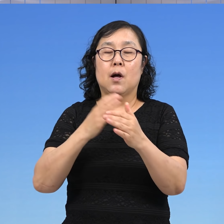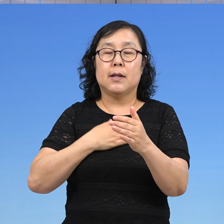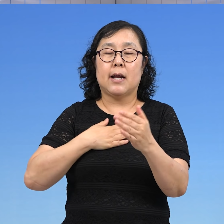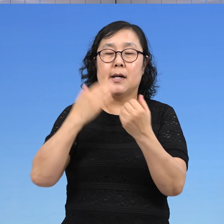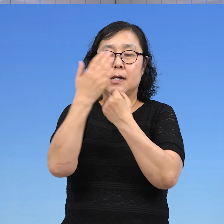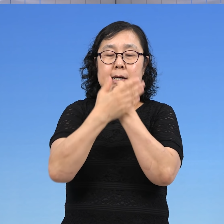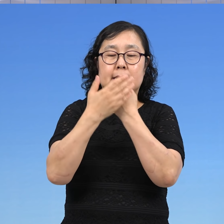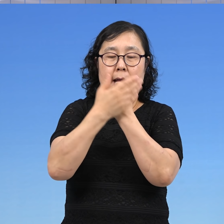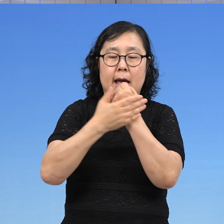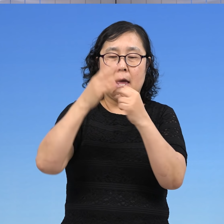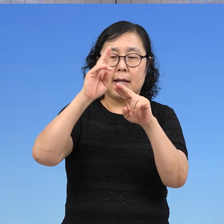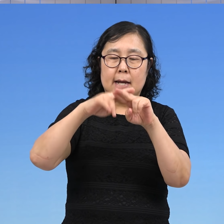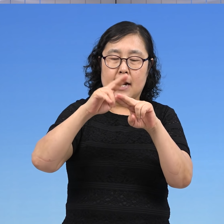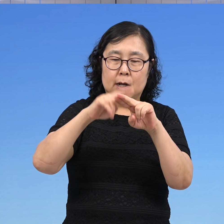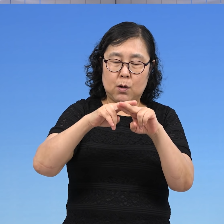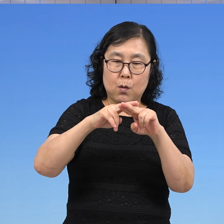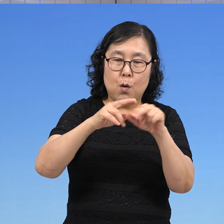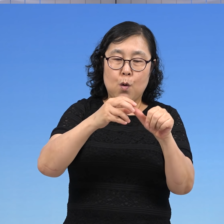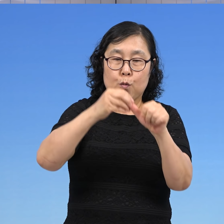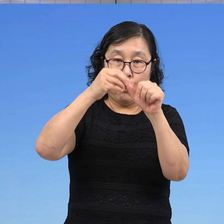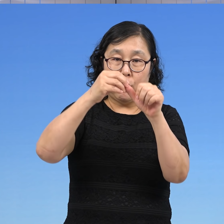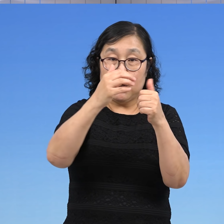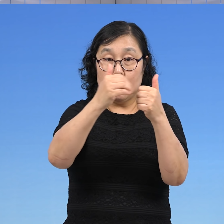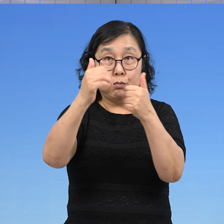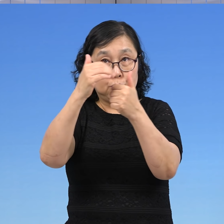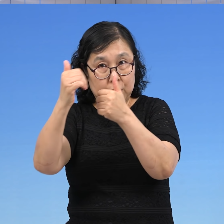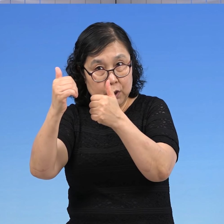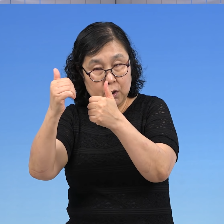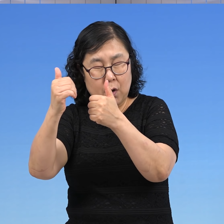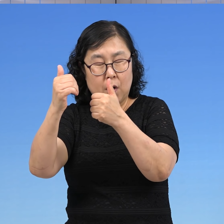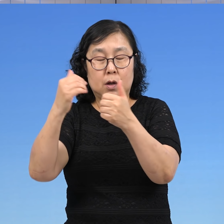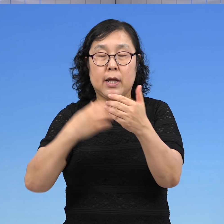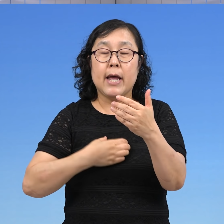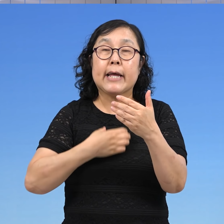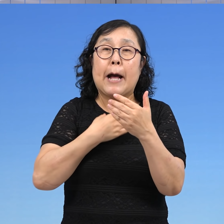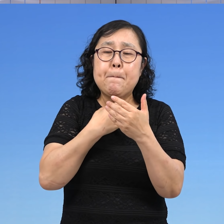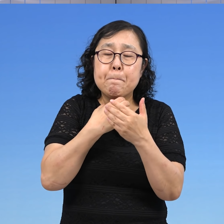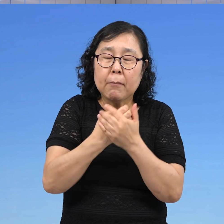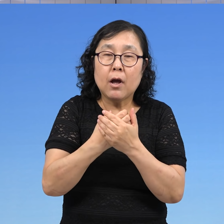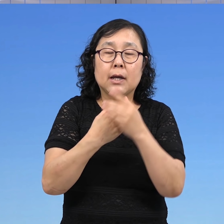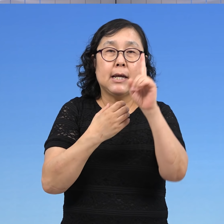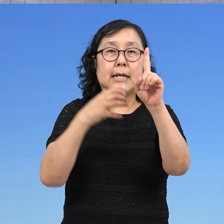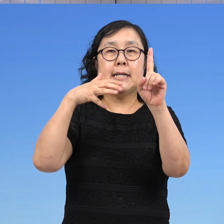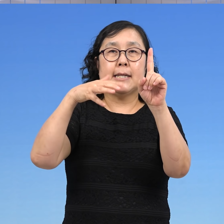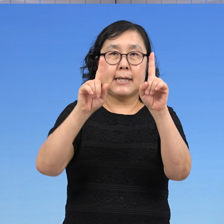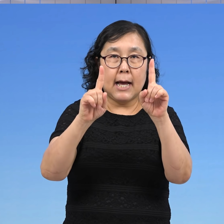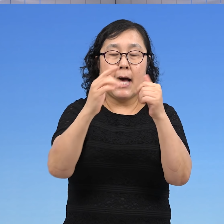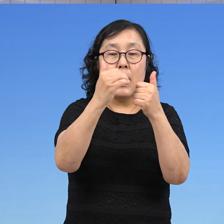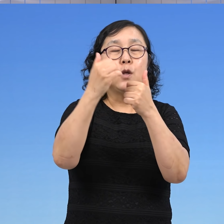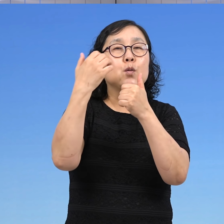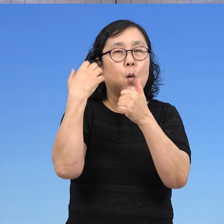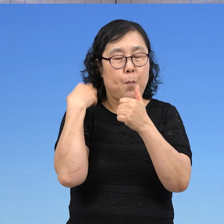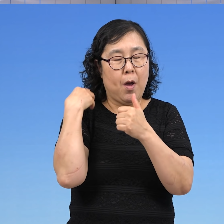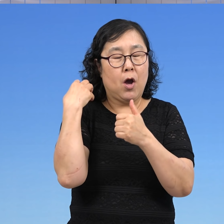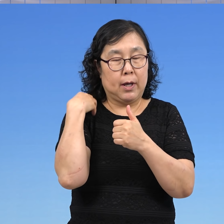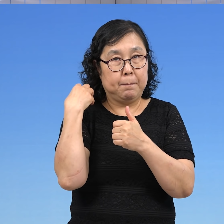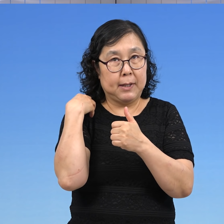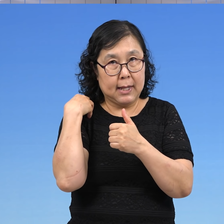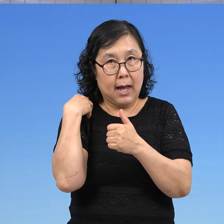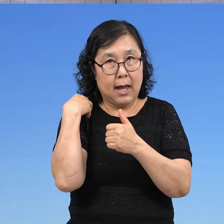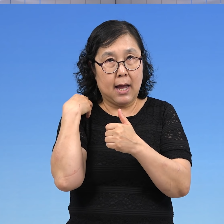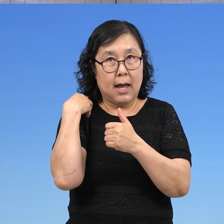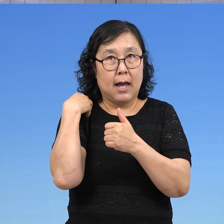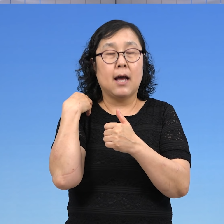나를 은혜의 자리로 불러 주시 이 부르심에 감격 그 1차 소명에 대한 이 감격을